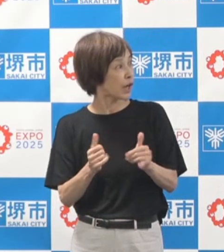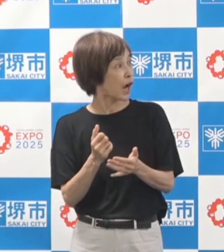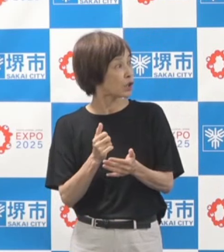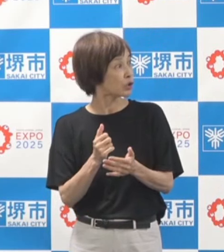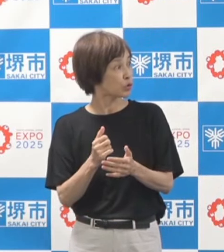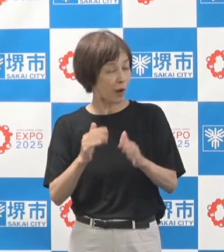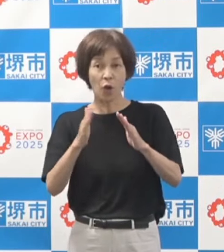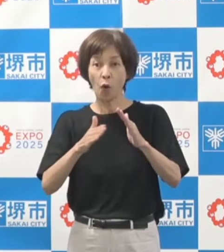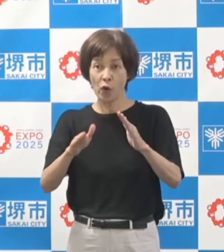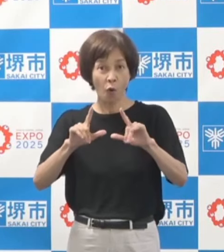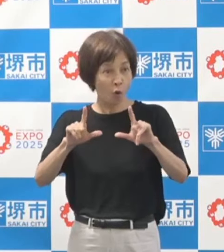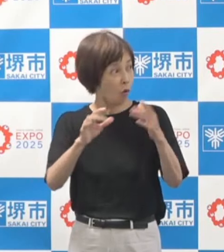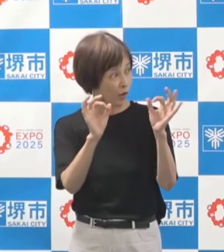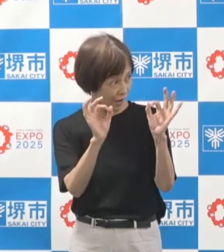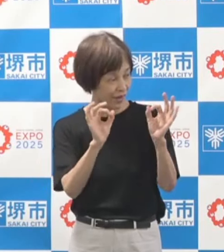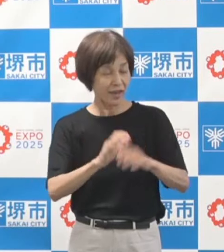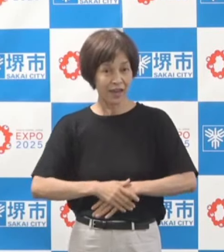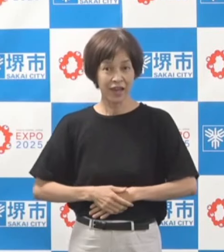可能ですね。はい、